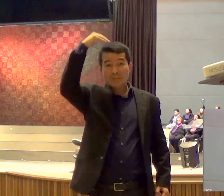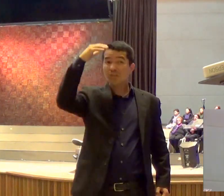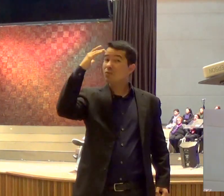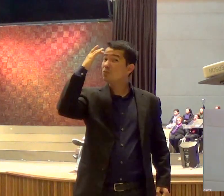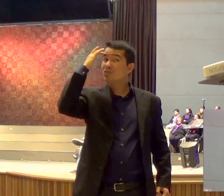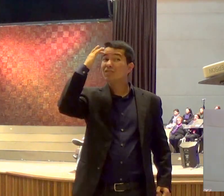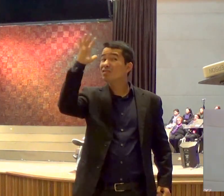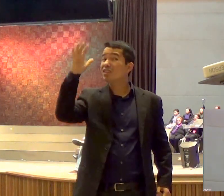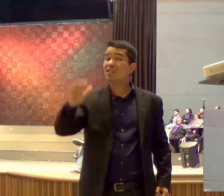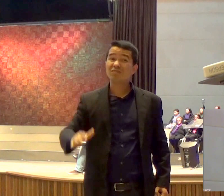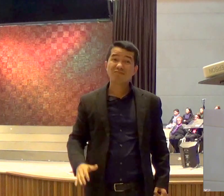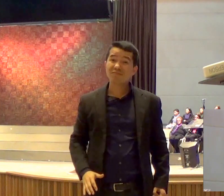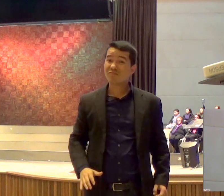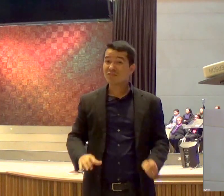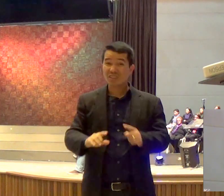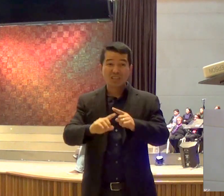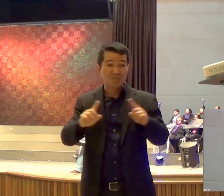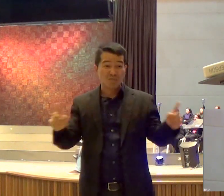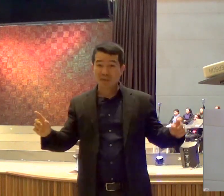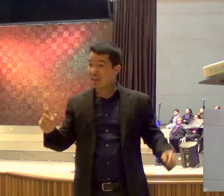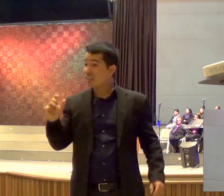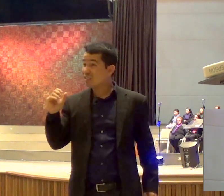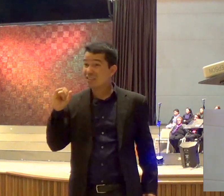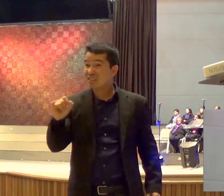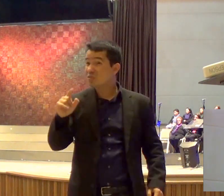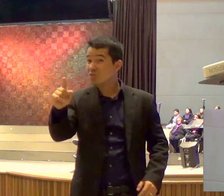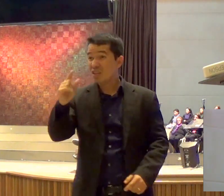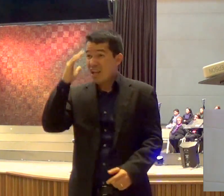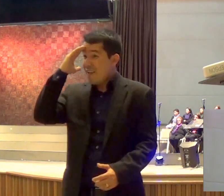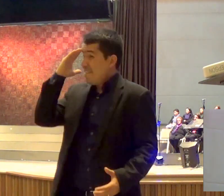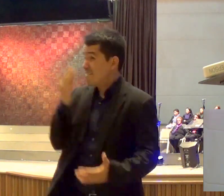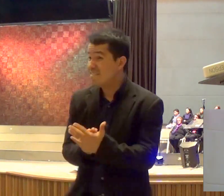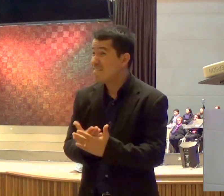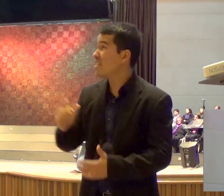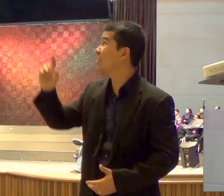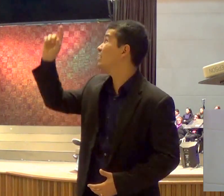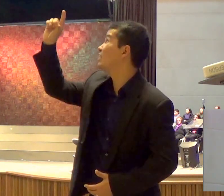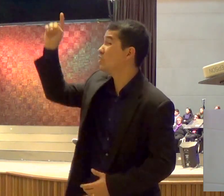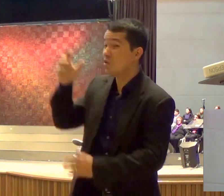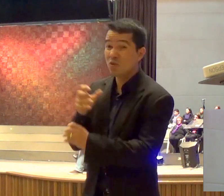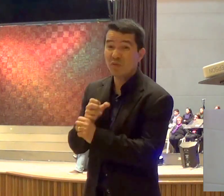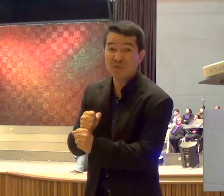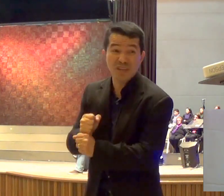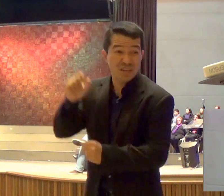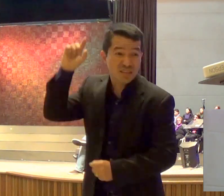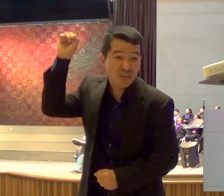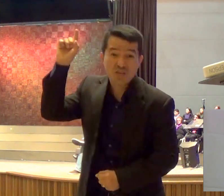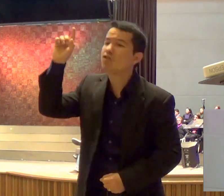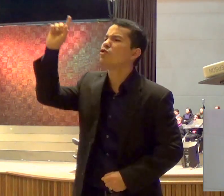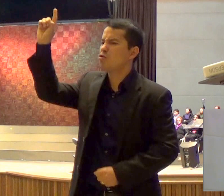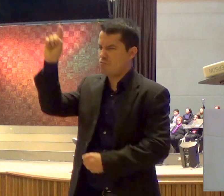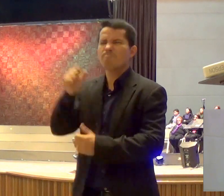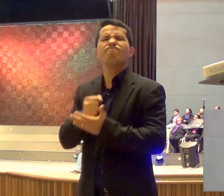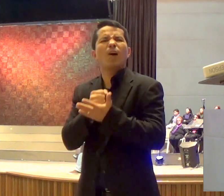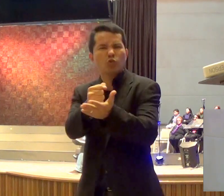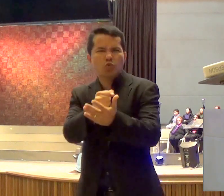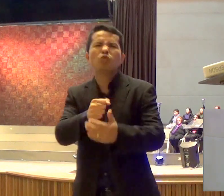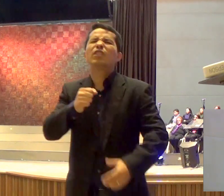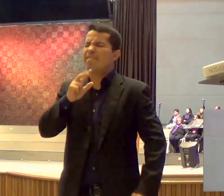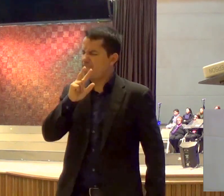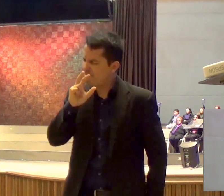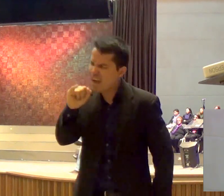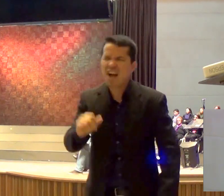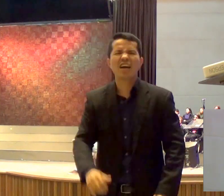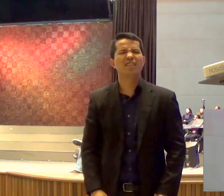submeter sentimento a convicção a promessa do Senhor que ele disse que estaria com você todos os